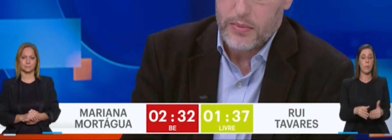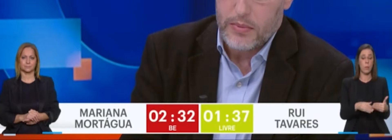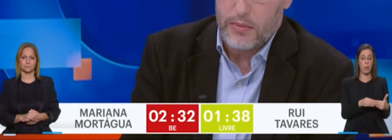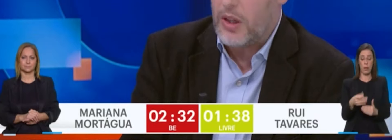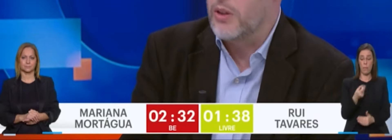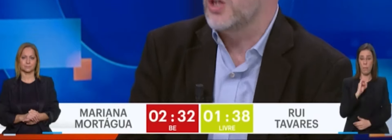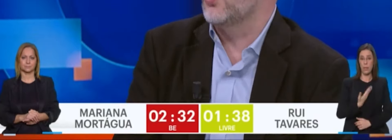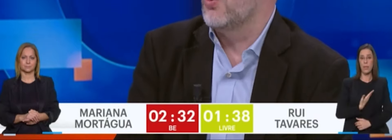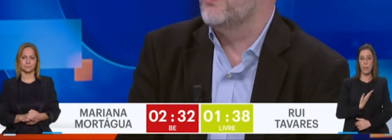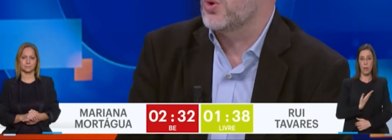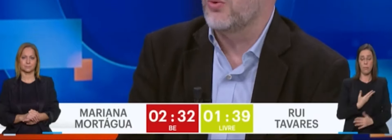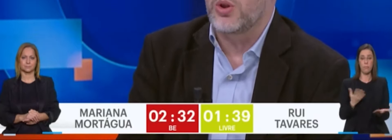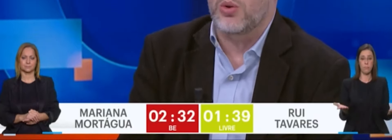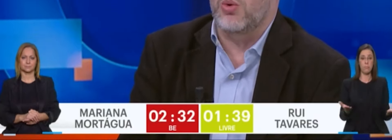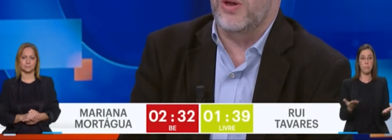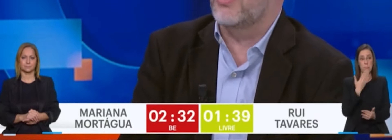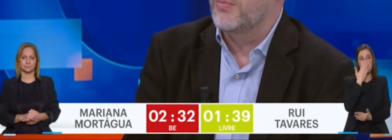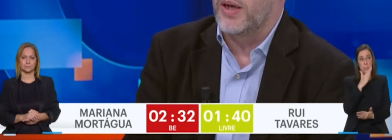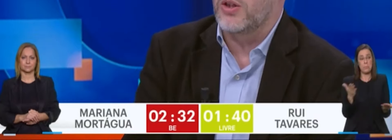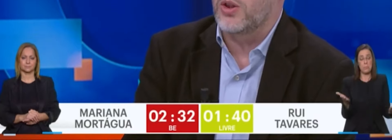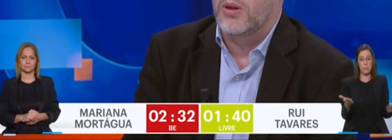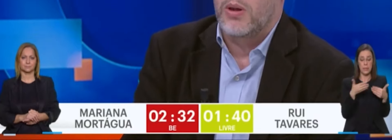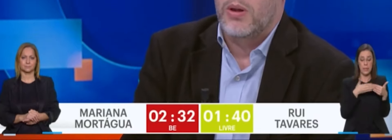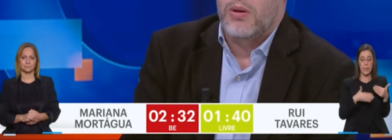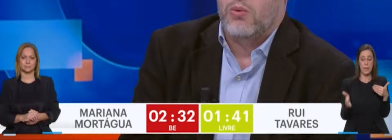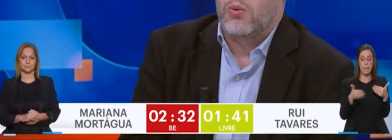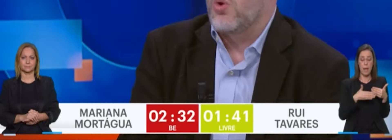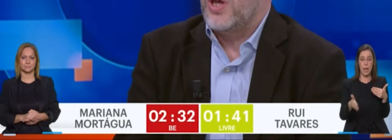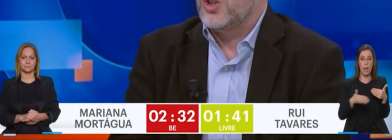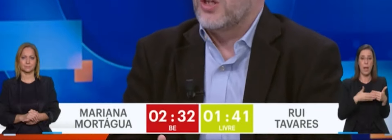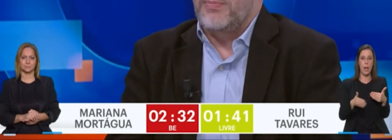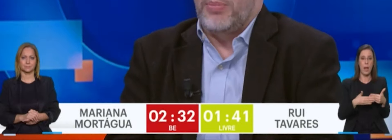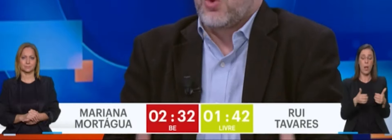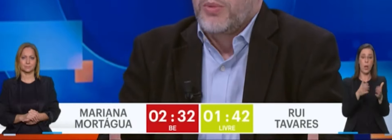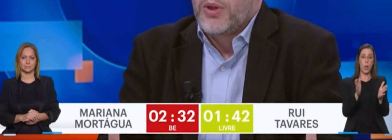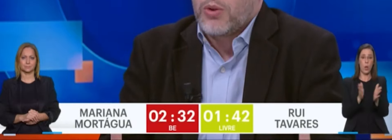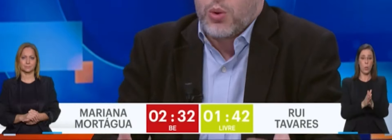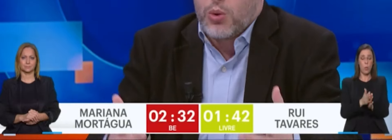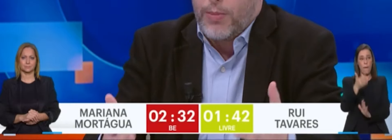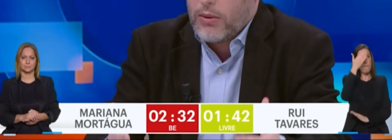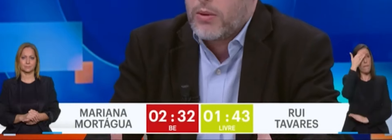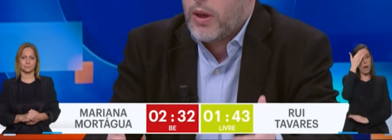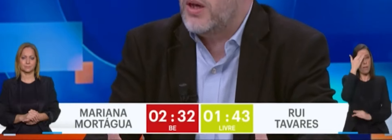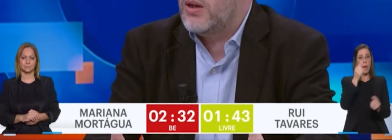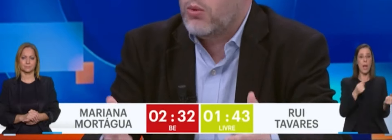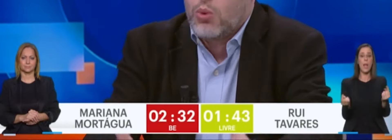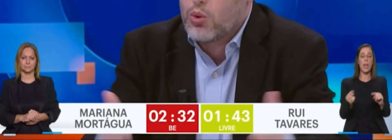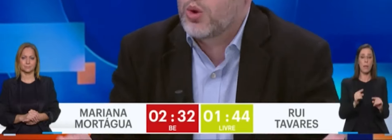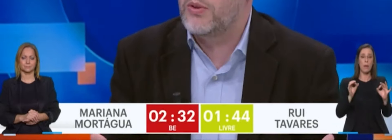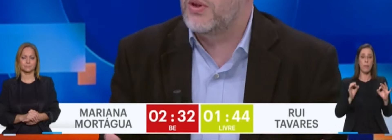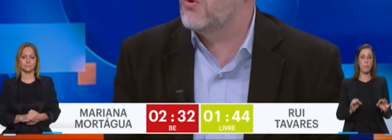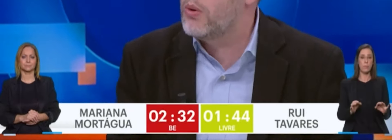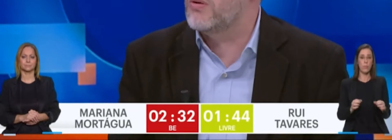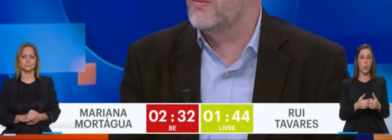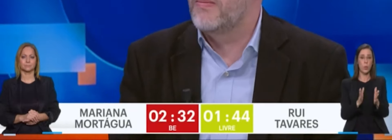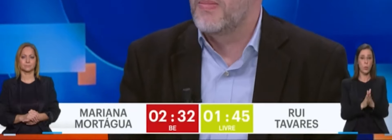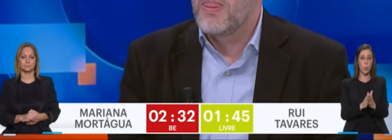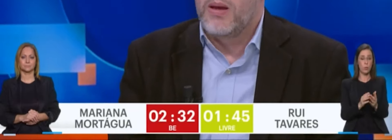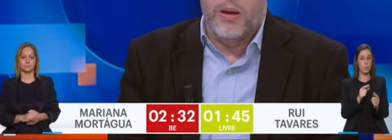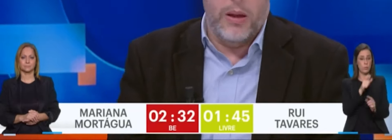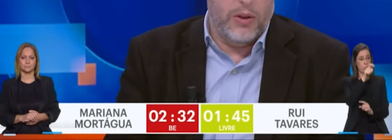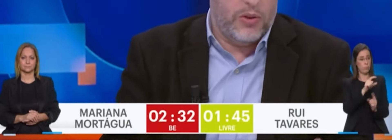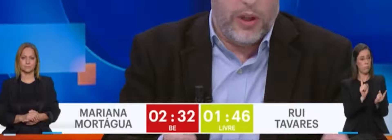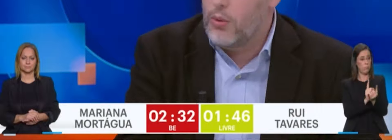Montenegro deixou Pelos vistos que durante semanas toda a gente presume que o debate era todos os debates eram com